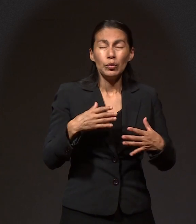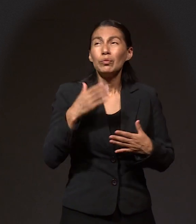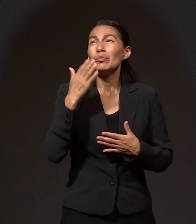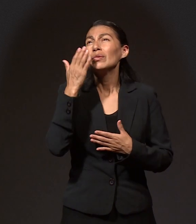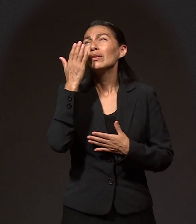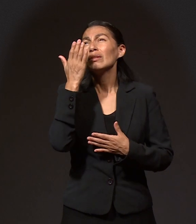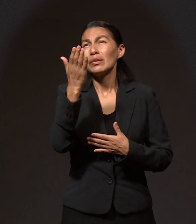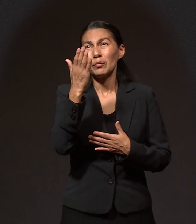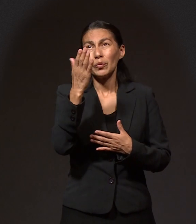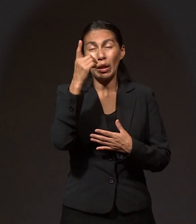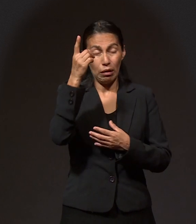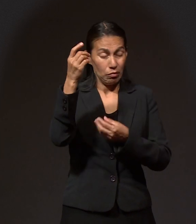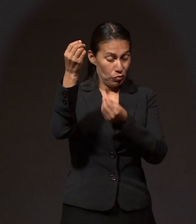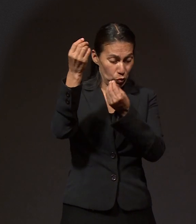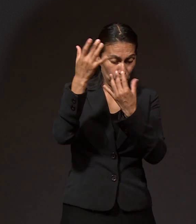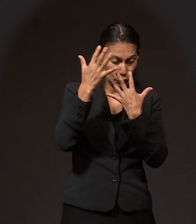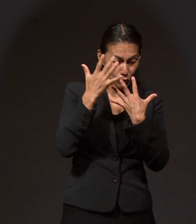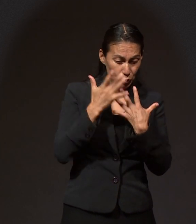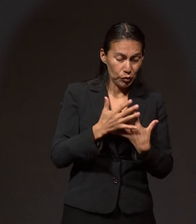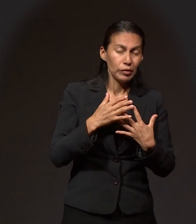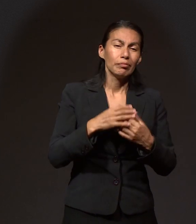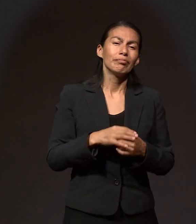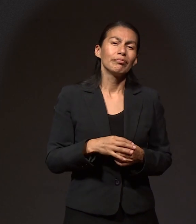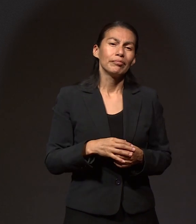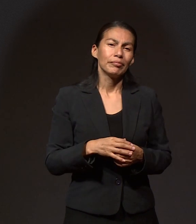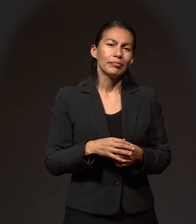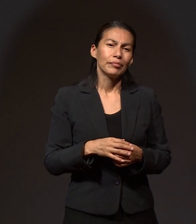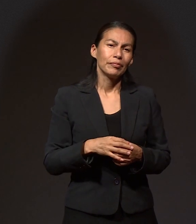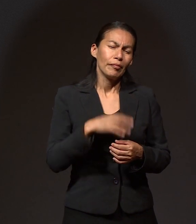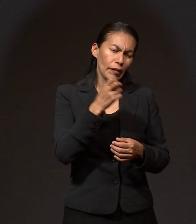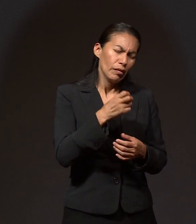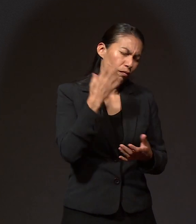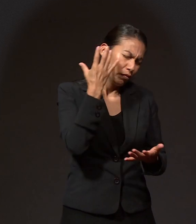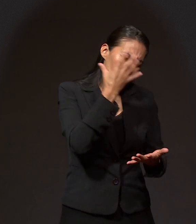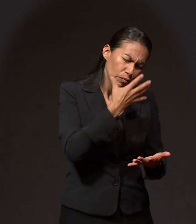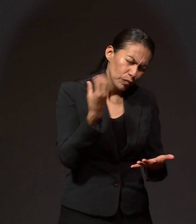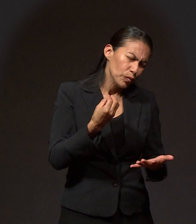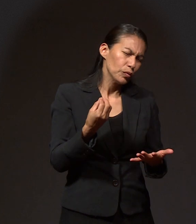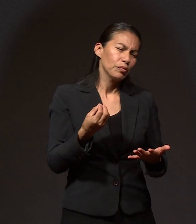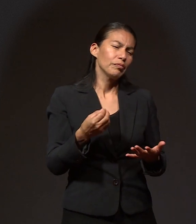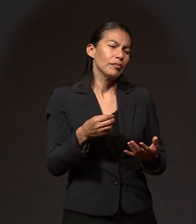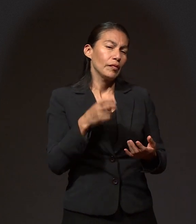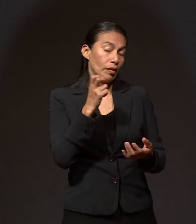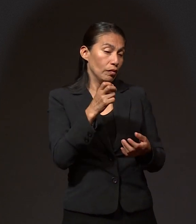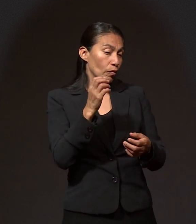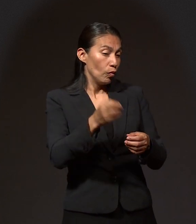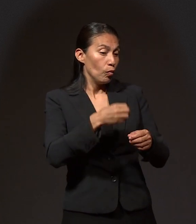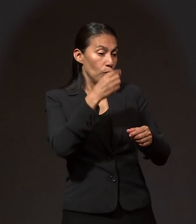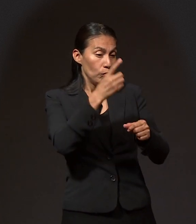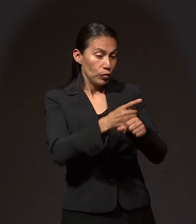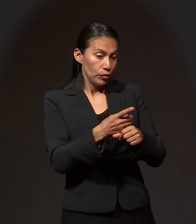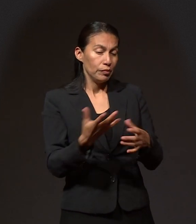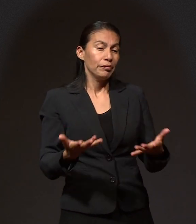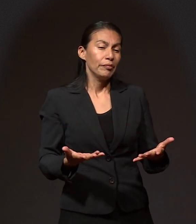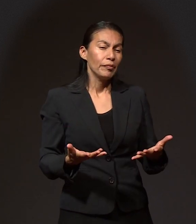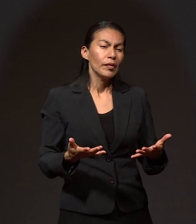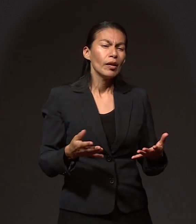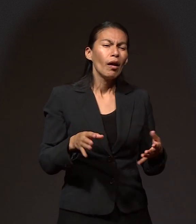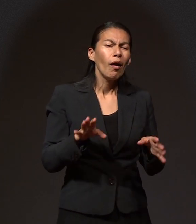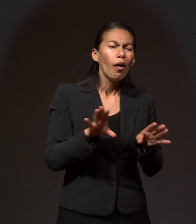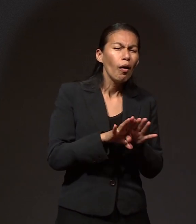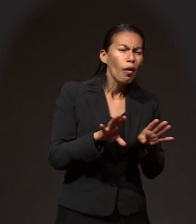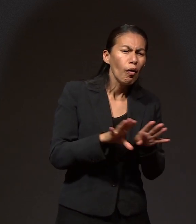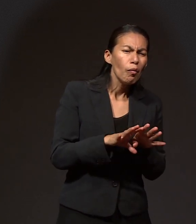inmediatamente dado que le damos opción esa oportunidad Él nos